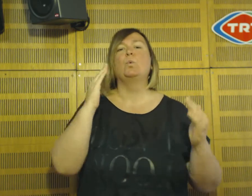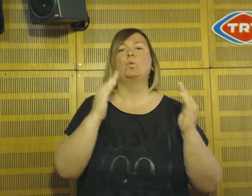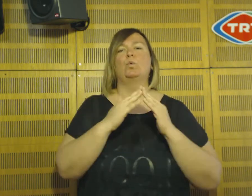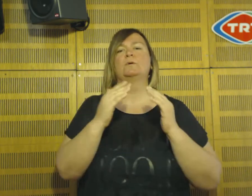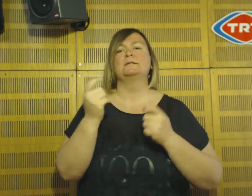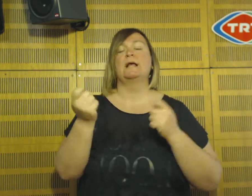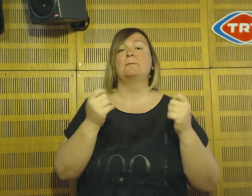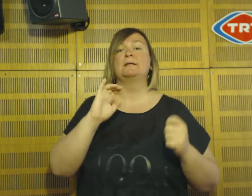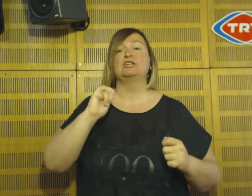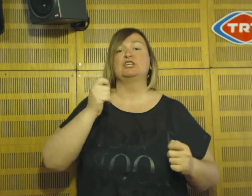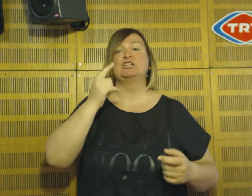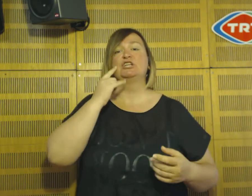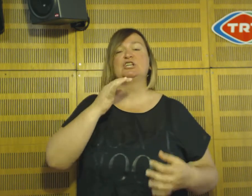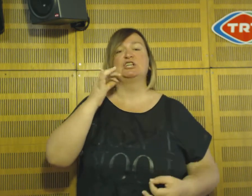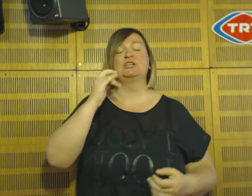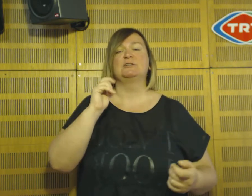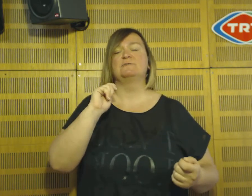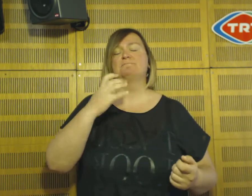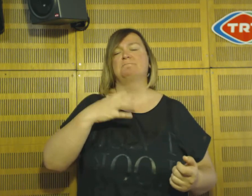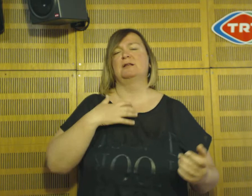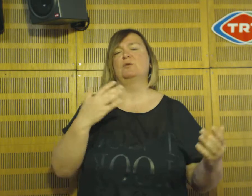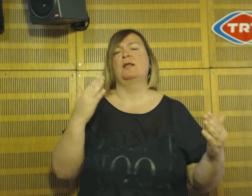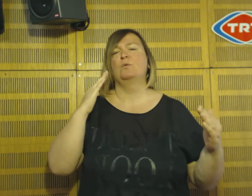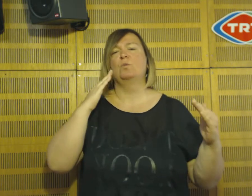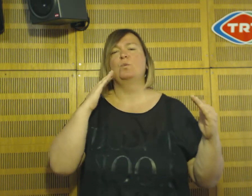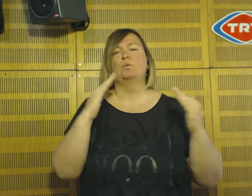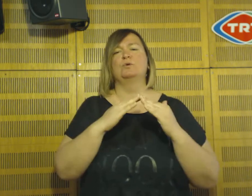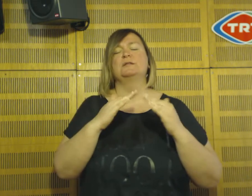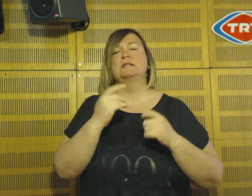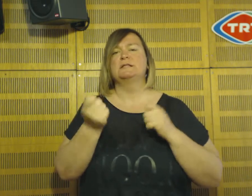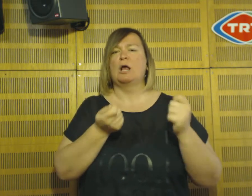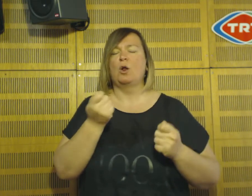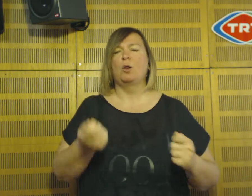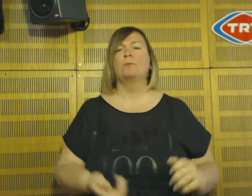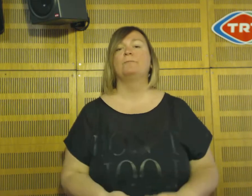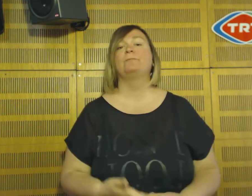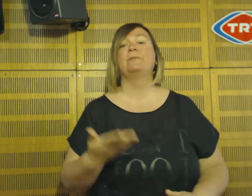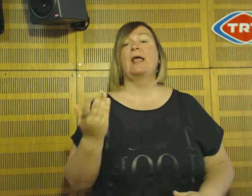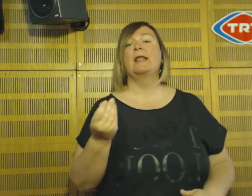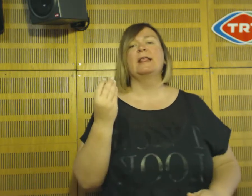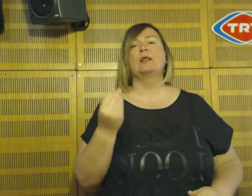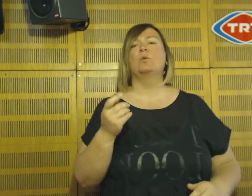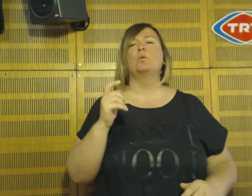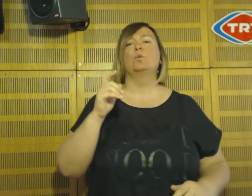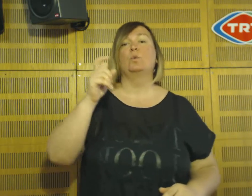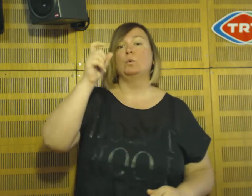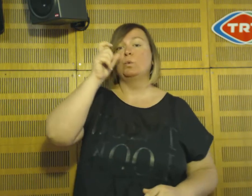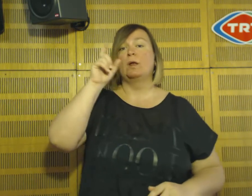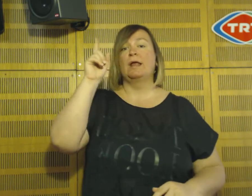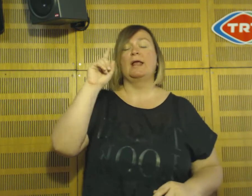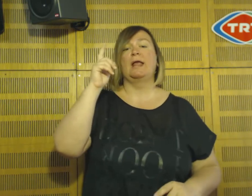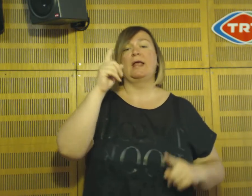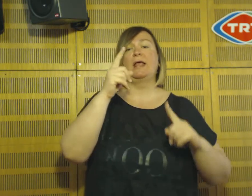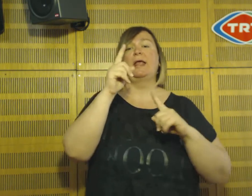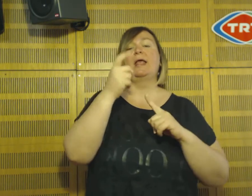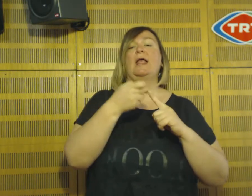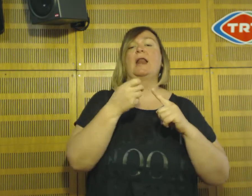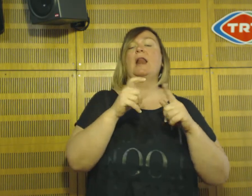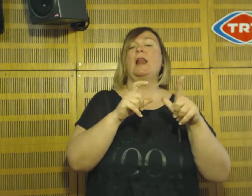sağlanıyor. İşverenin kişiye uyumu sağlanıyor aslında, engelli bireye uyumu. En iyi uygulayan ülke dünyada İrlanda. Daha sonra